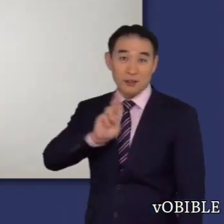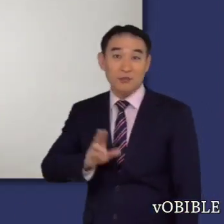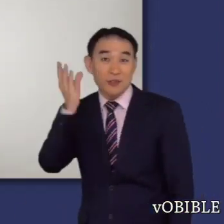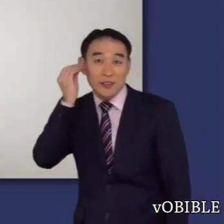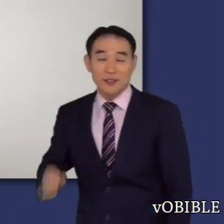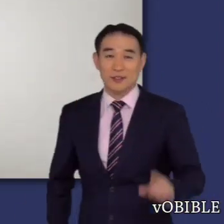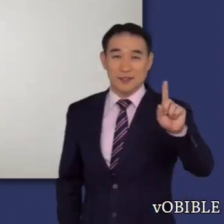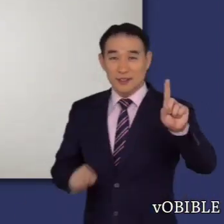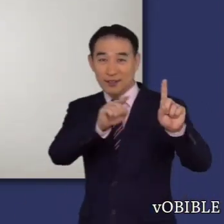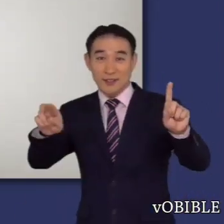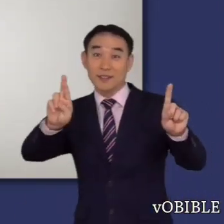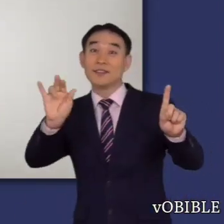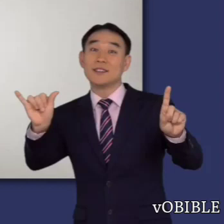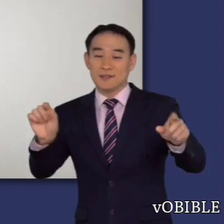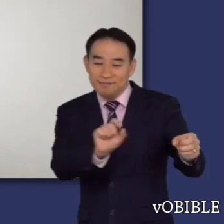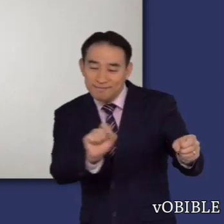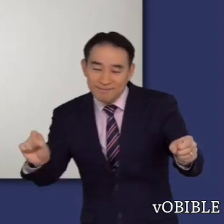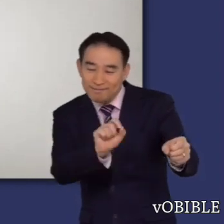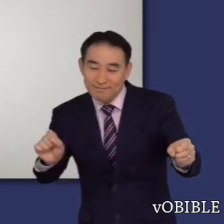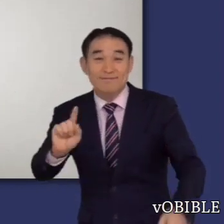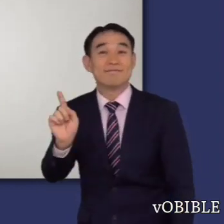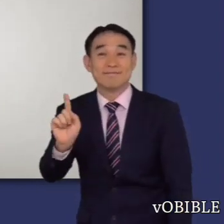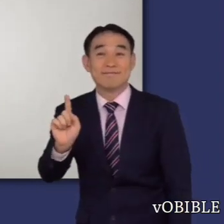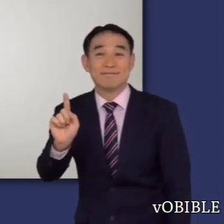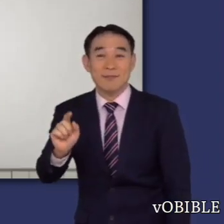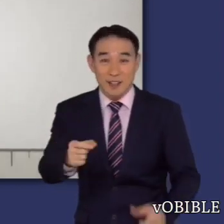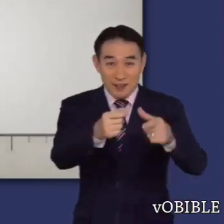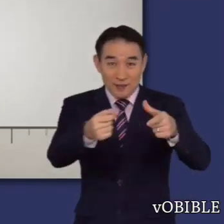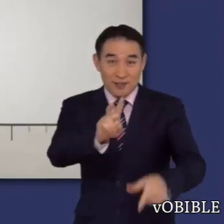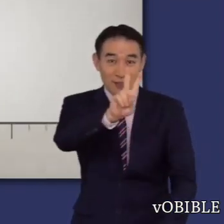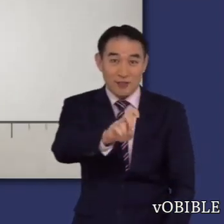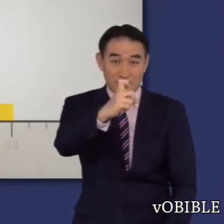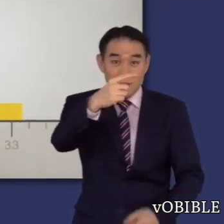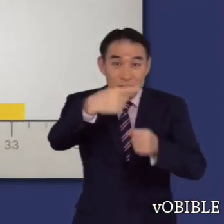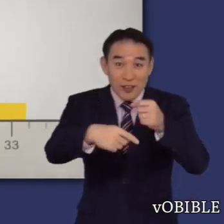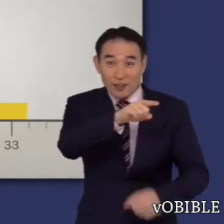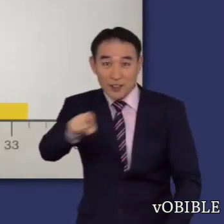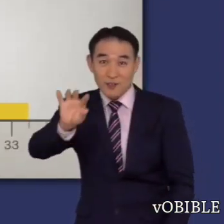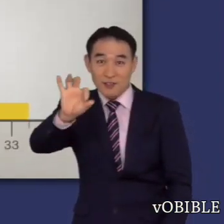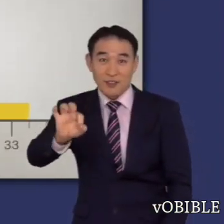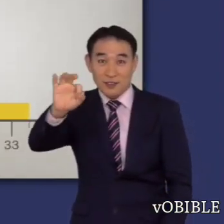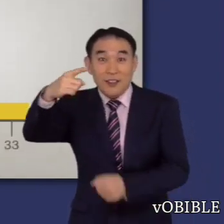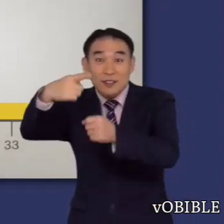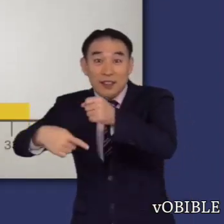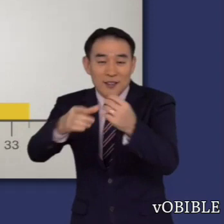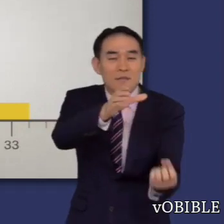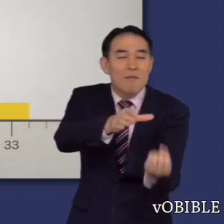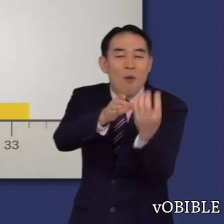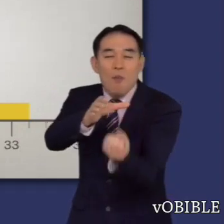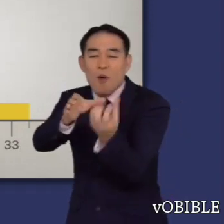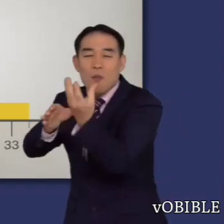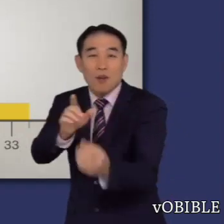16章，是四本福音书中篇幅最短的，涵盖的时间从公元29